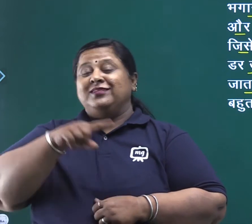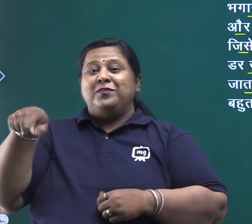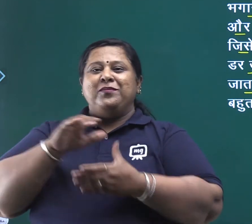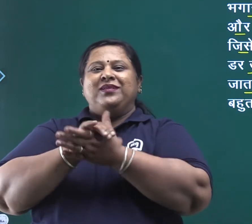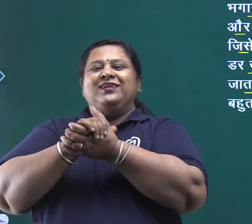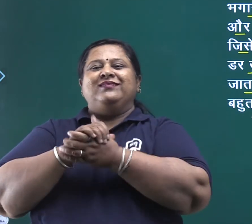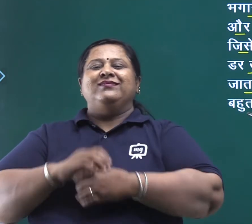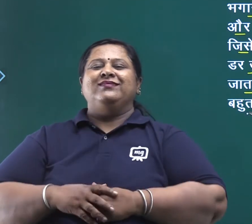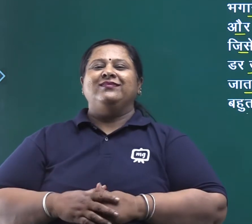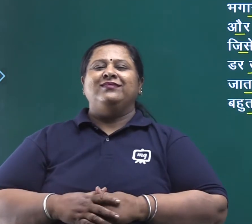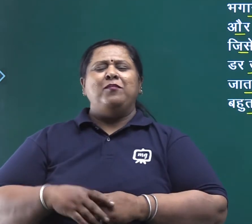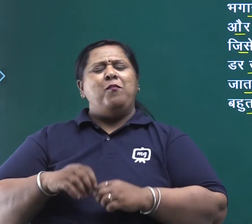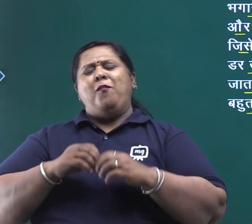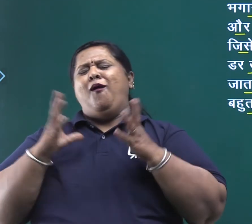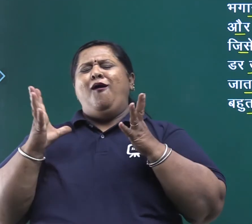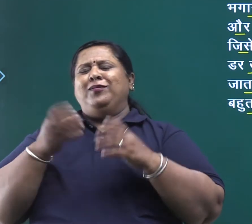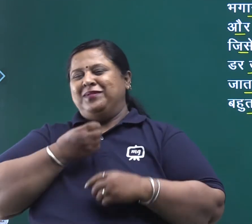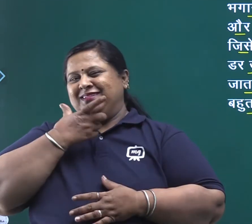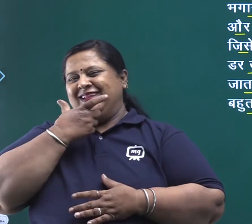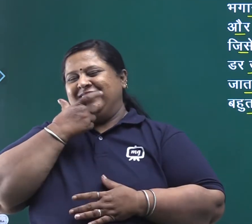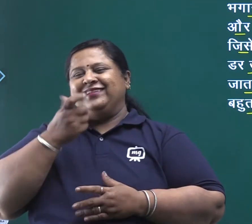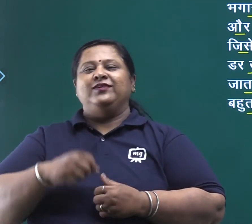मित्र बहुत प्रसन्न